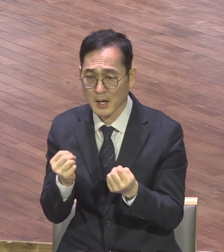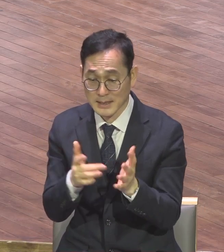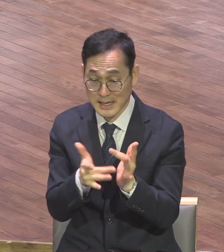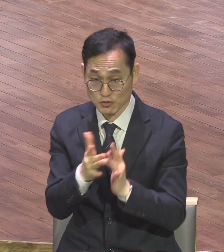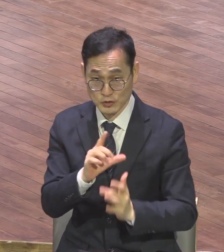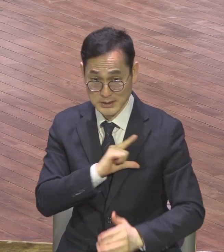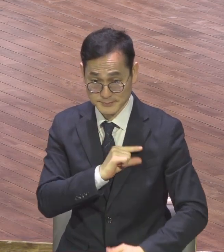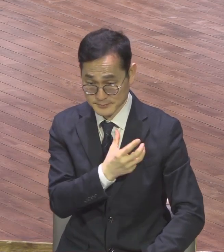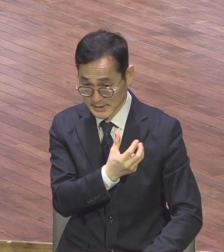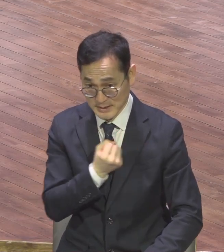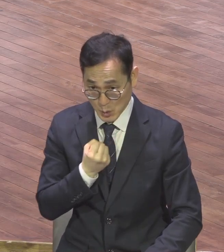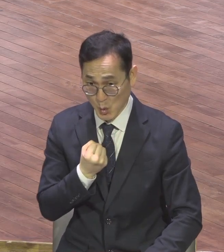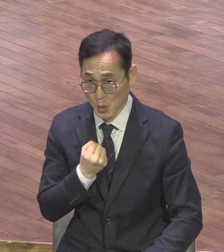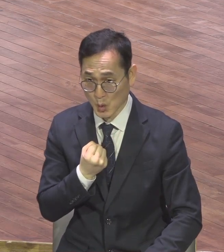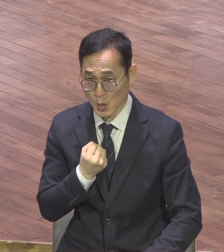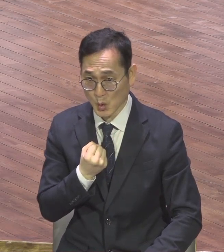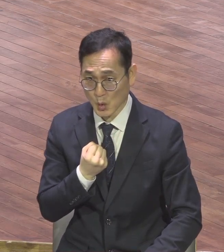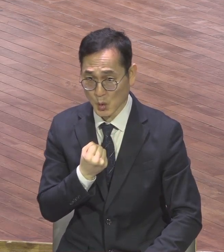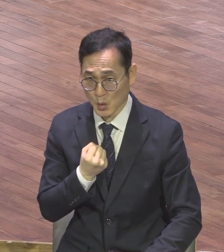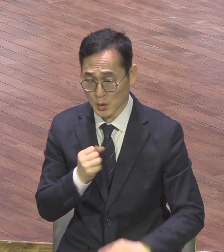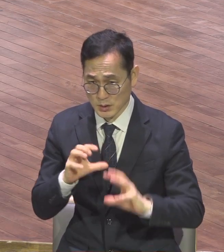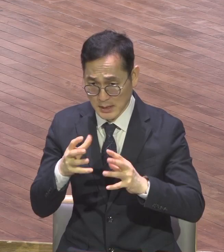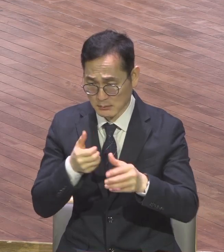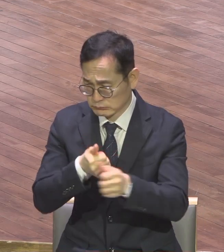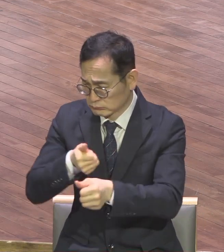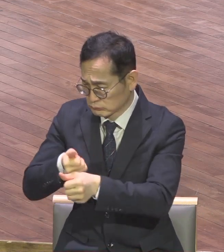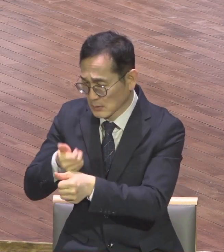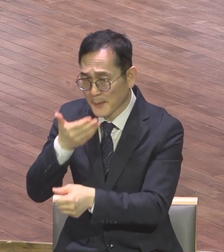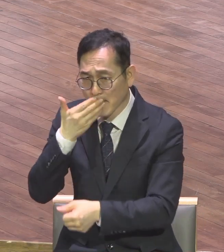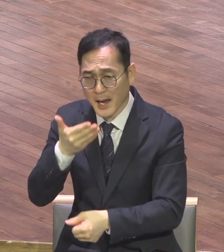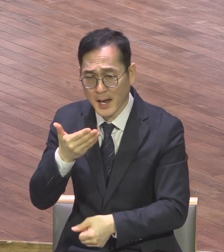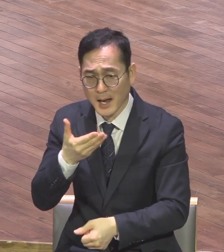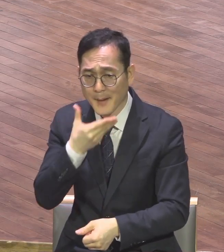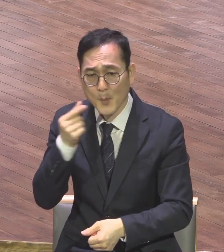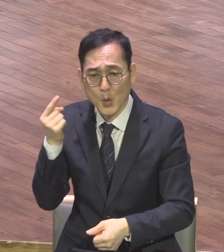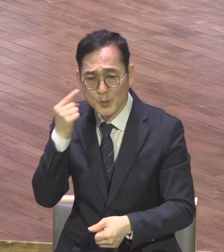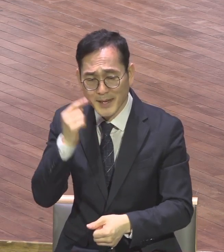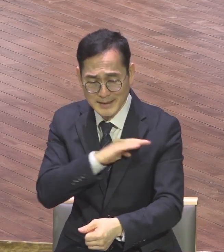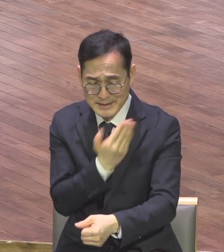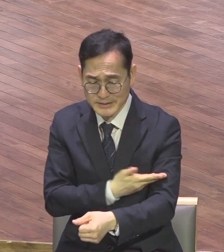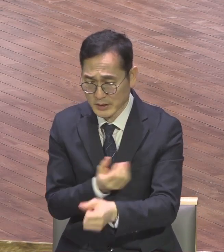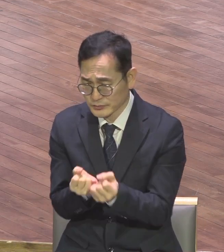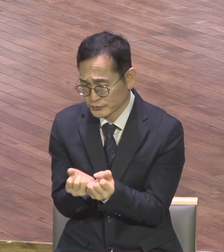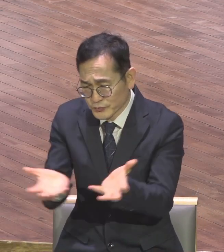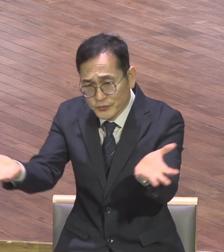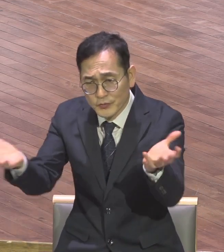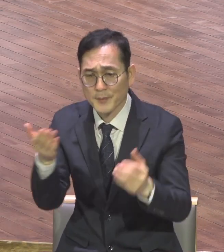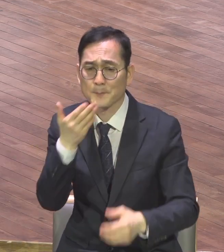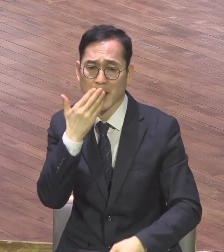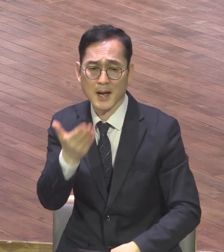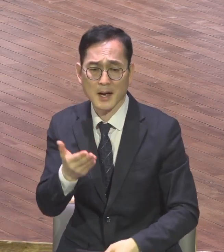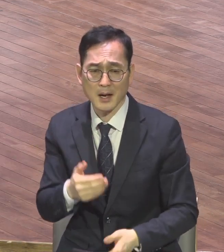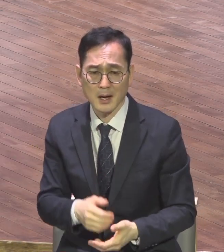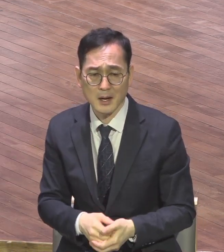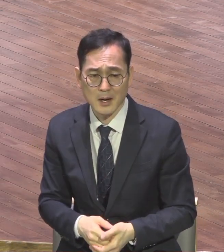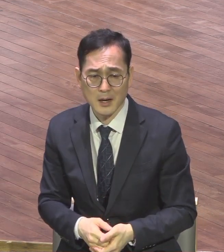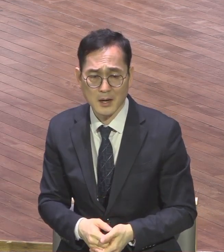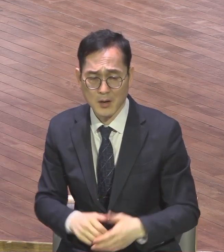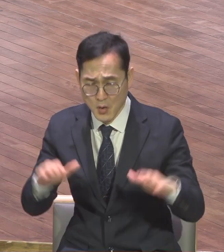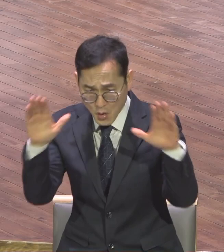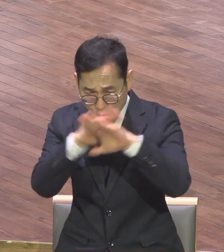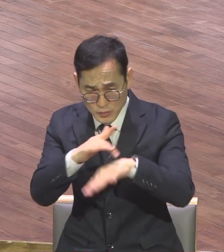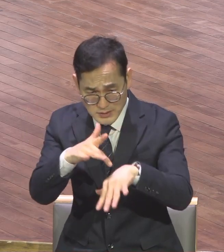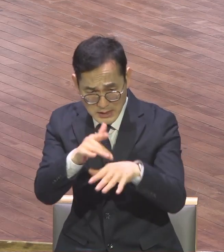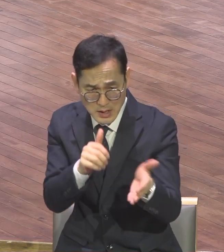권세를 사용하느냐 못하느냐에 따라서 복음의 선한 영향을 입히느냐 못 입히느냐, 내가 사고의 현장에 흑암을 꺾느냐